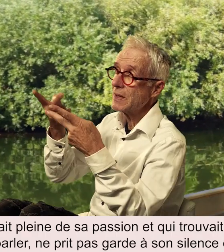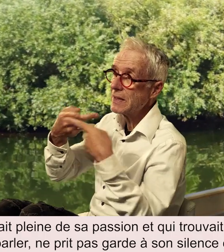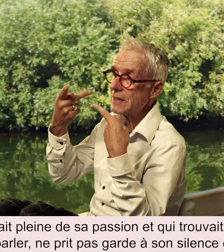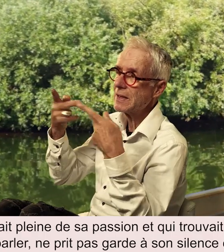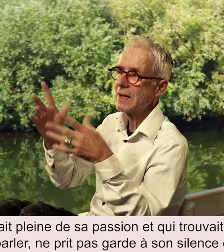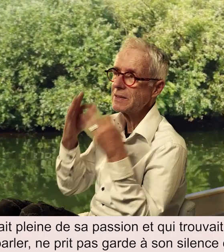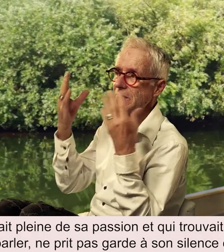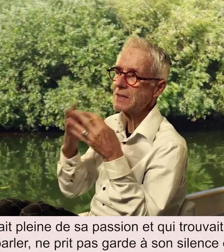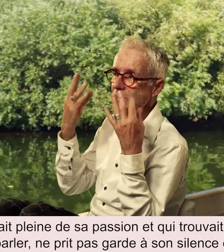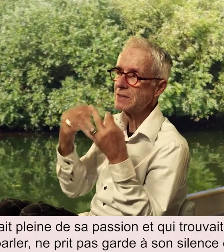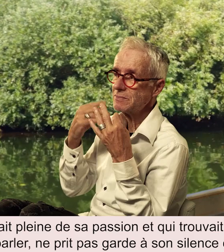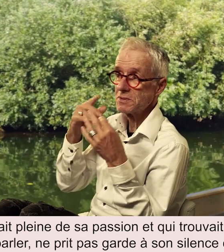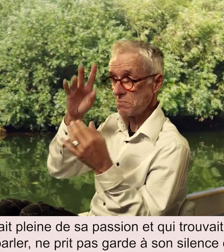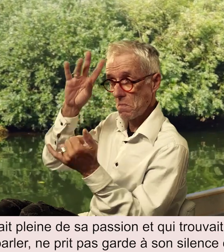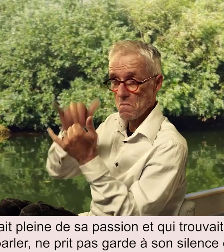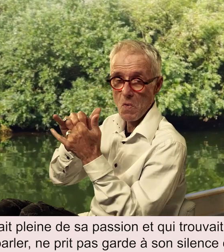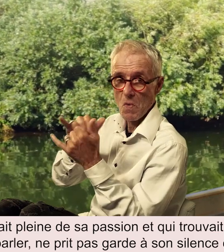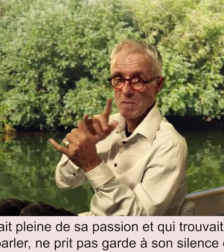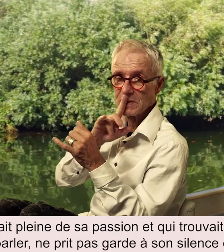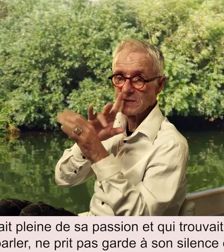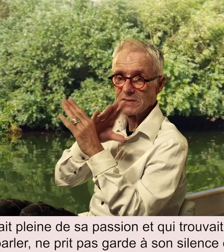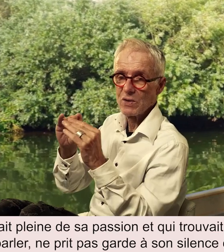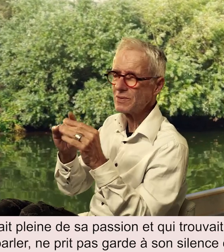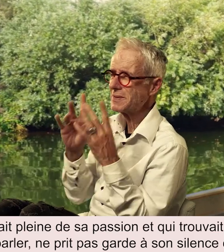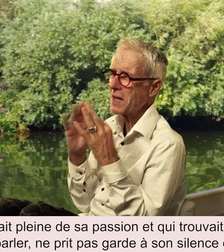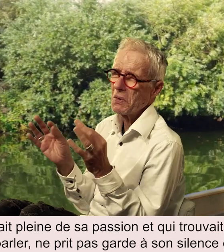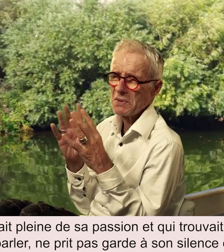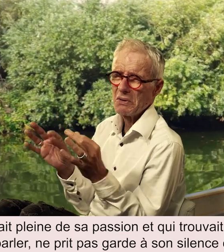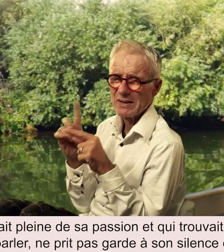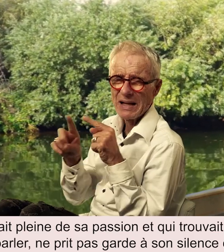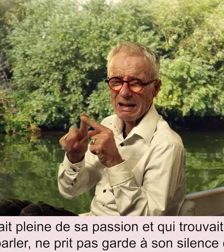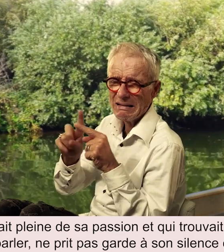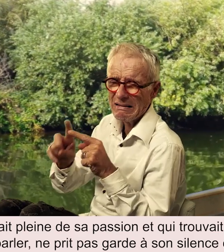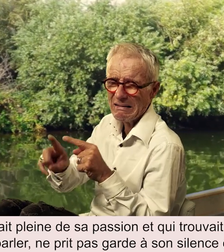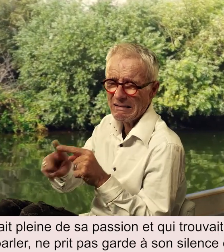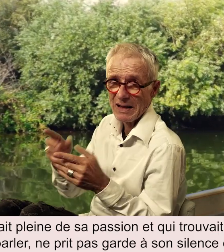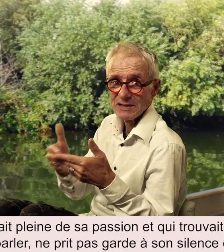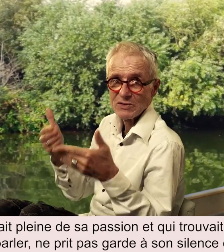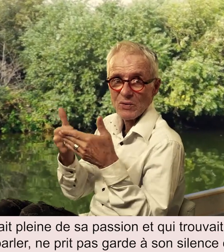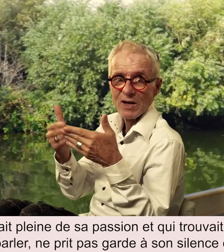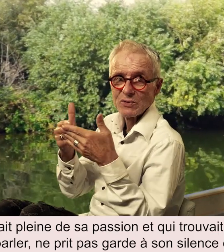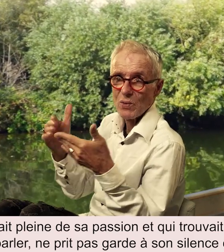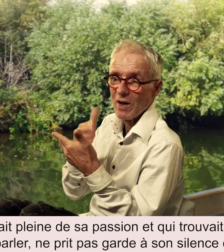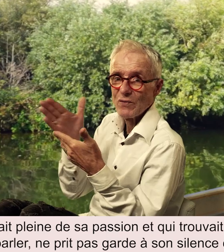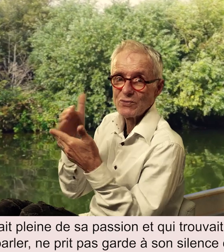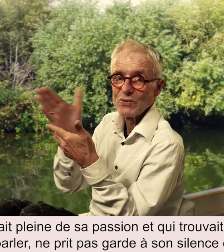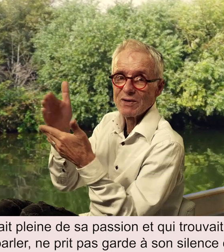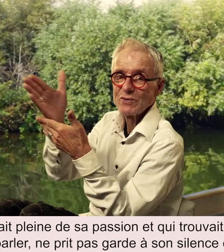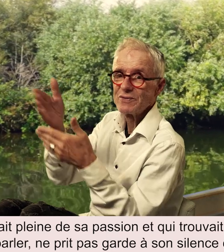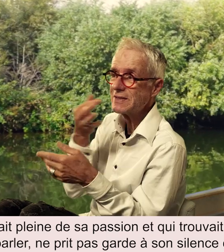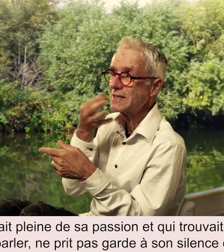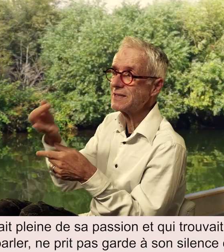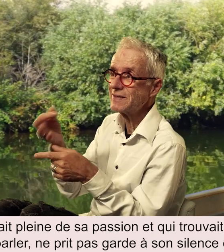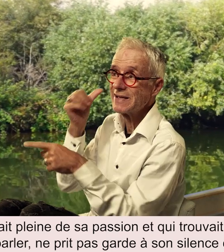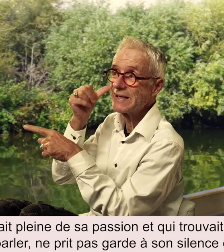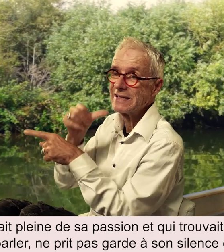ne prit pas garde à son silence et se mit à lui conter jusqu'aux plus petites circonstances de son aventure et lui dit comme le